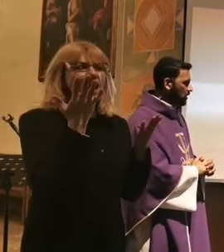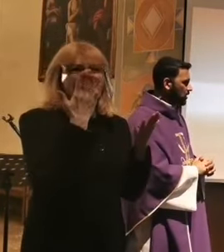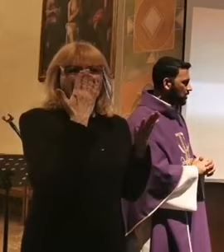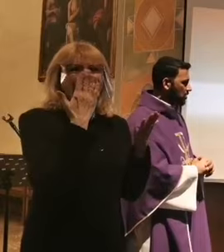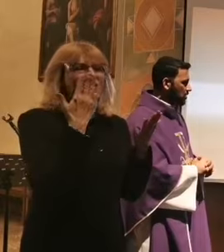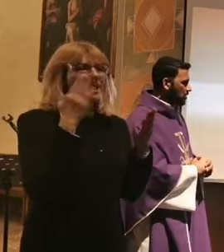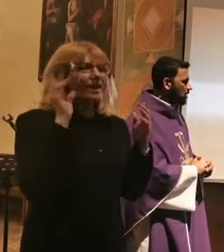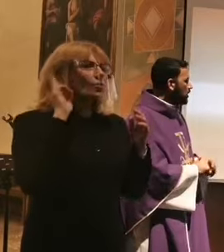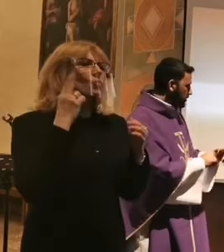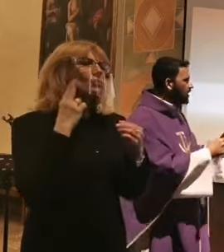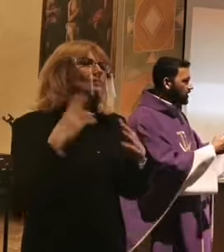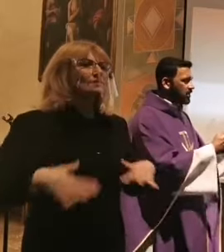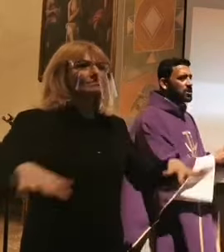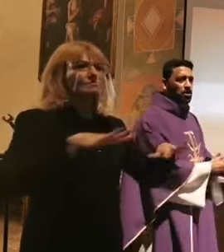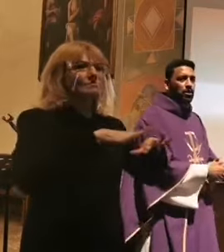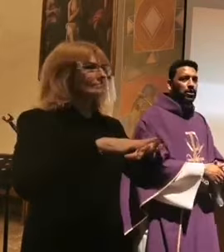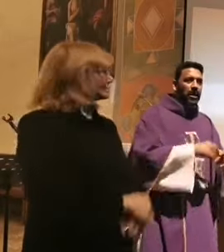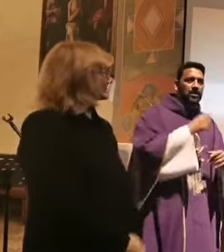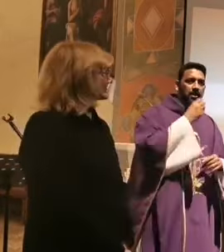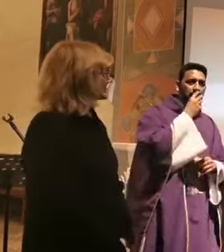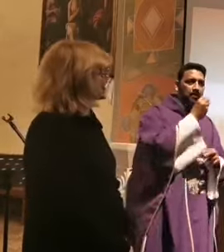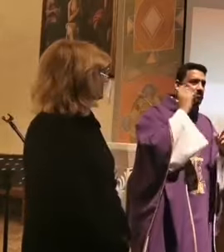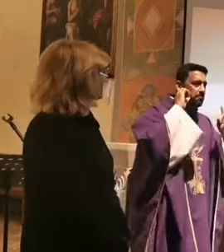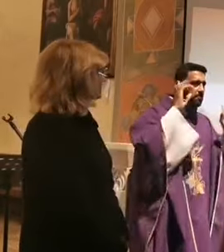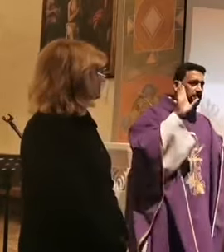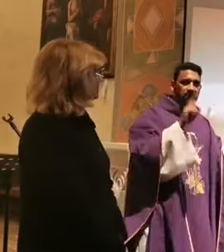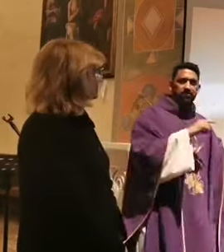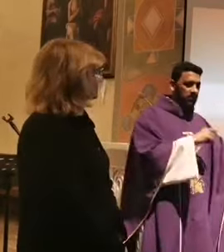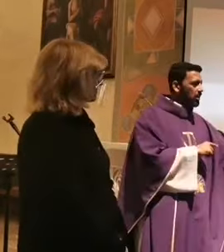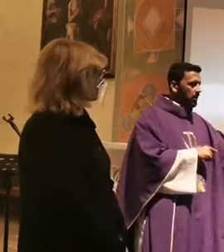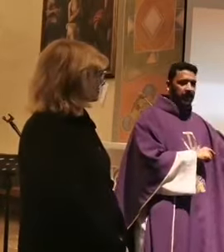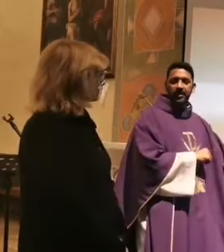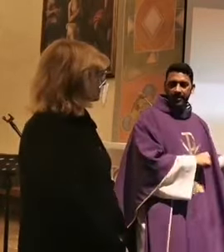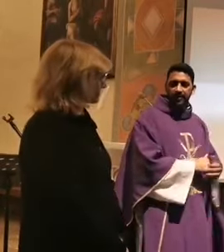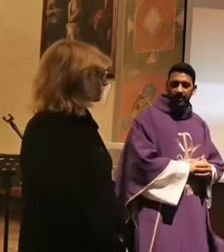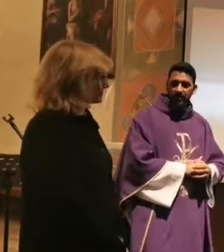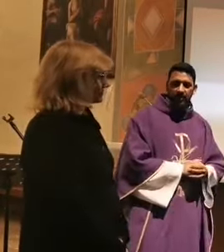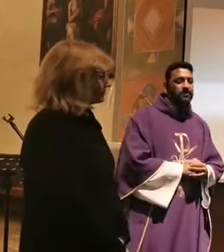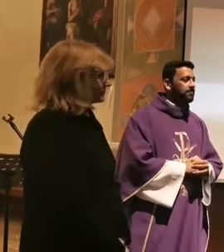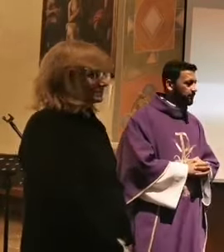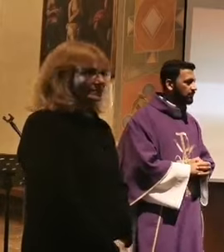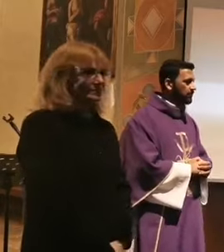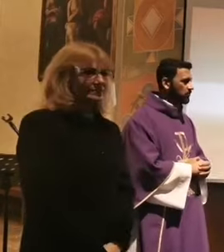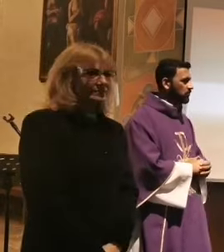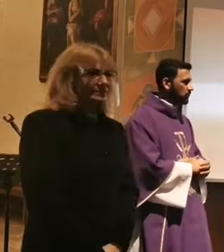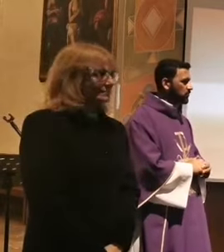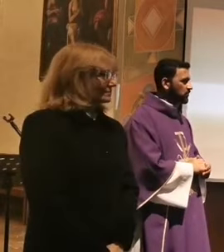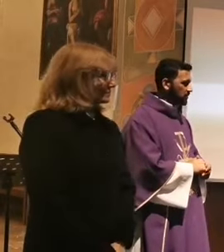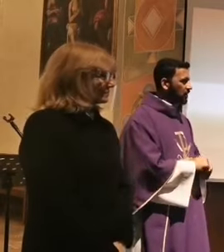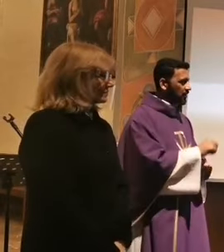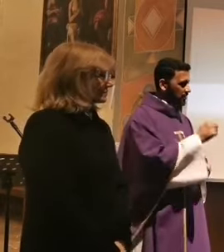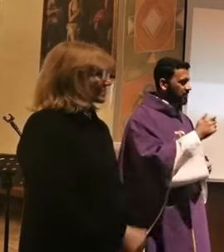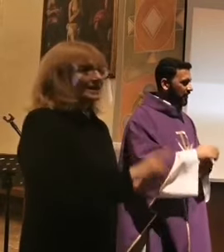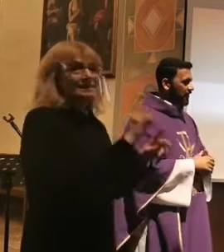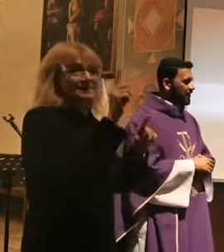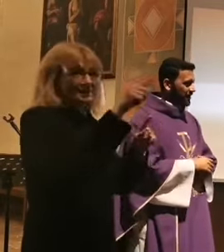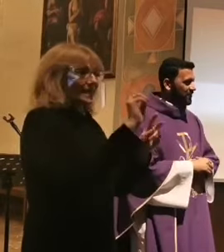Sono di India? Sì, sì, sì, sono tanti in India, sì, sì. So, so, ponieważ